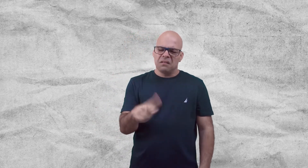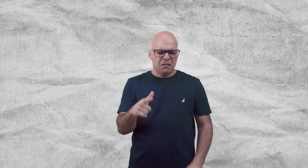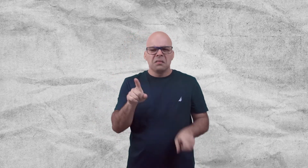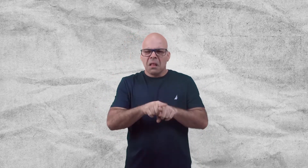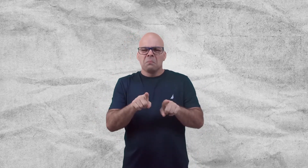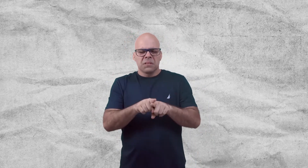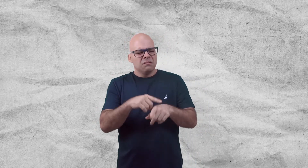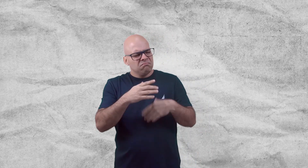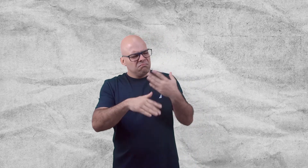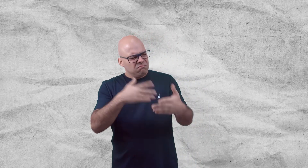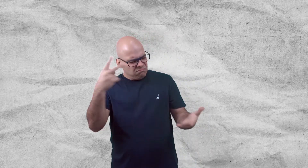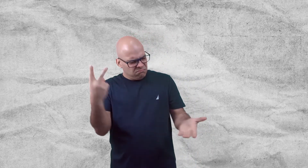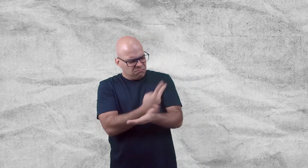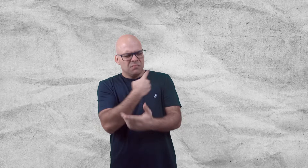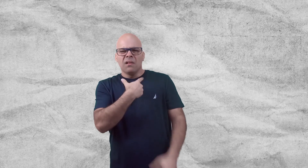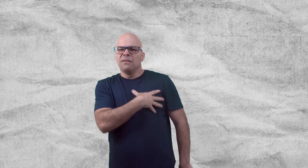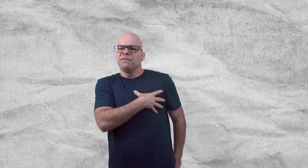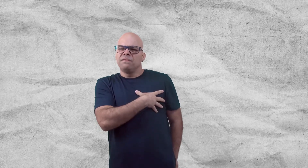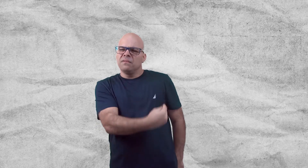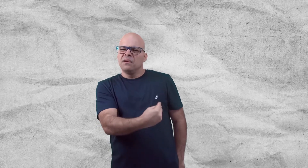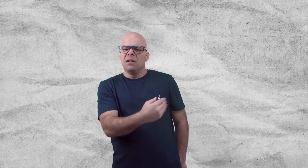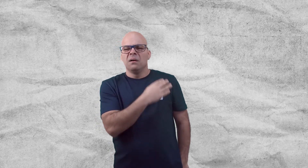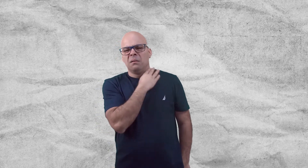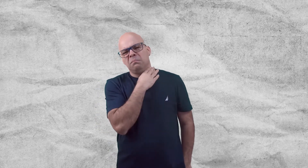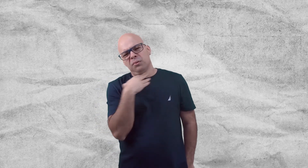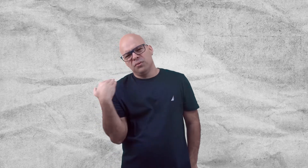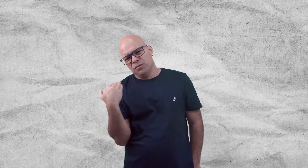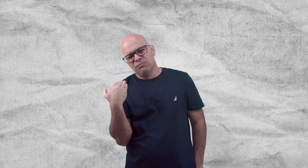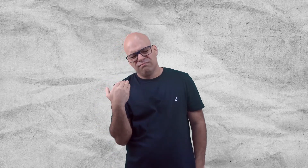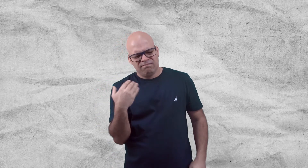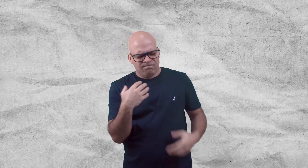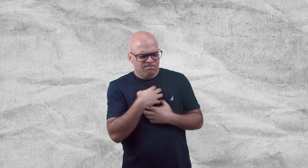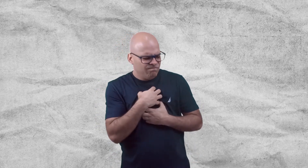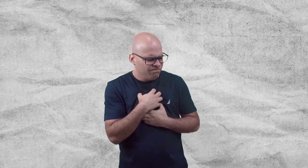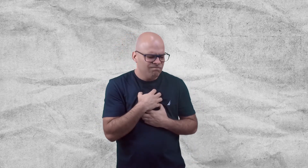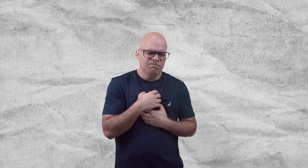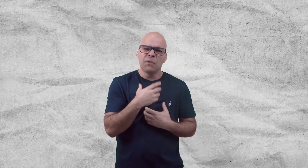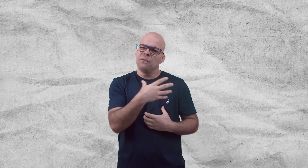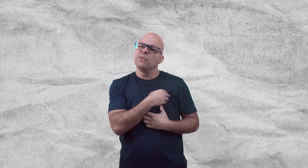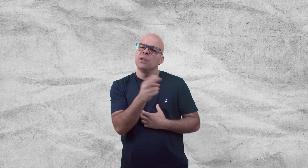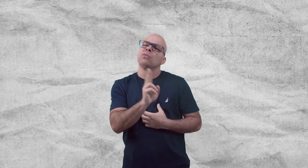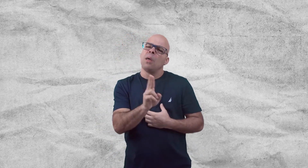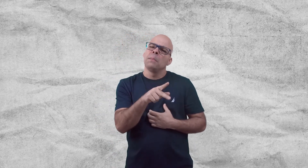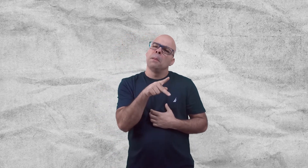estou feliz com esse casamento. Depois da morte do seu filho, Pierre, Louise estava muito